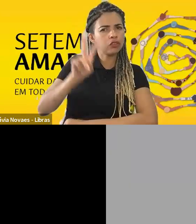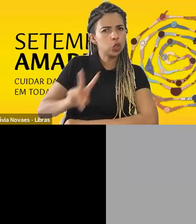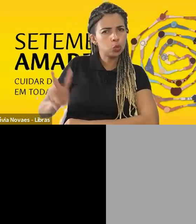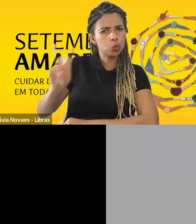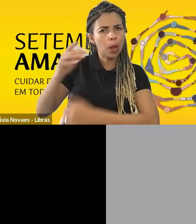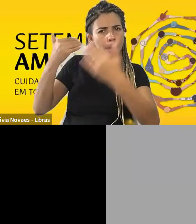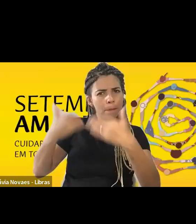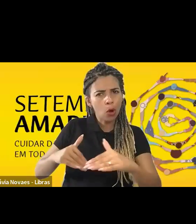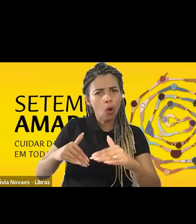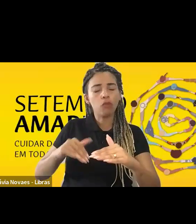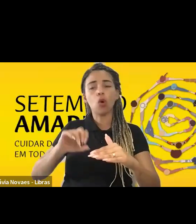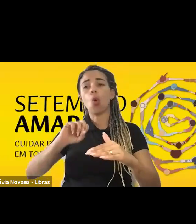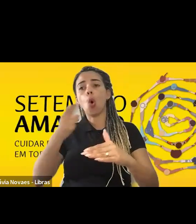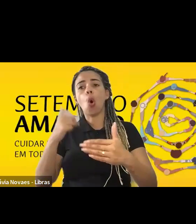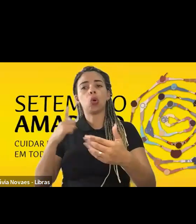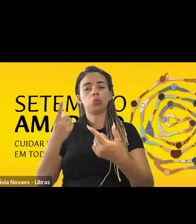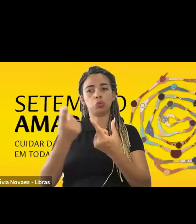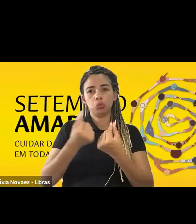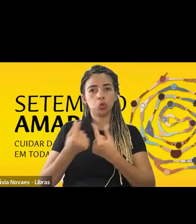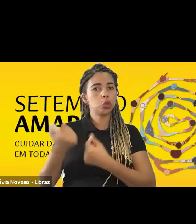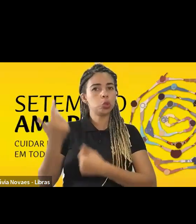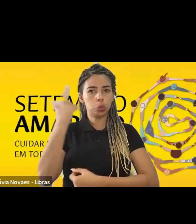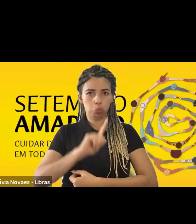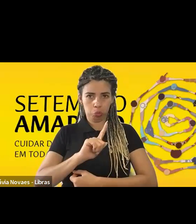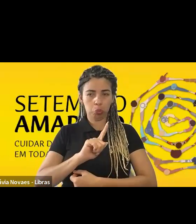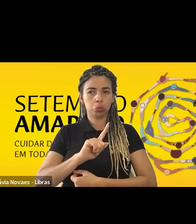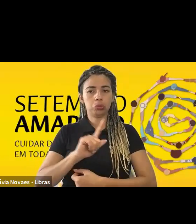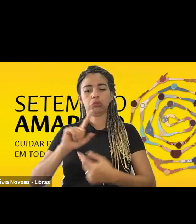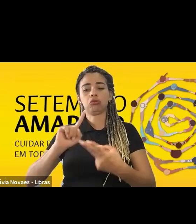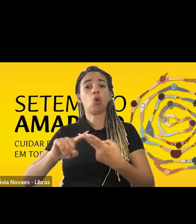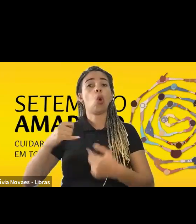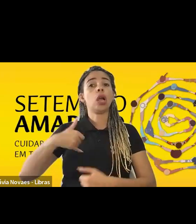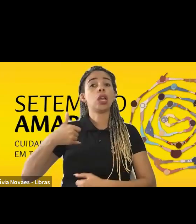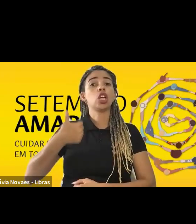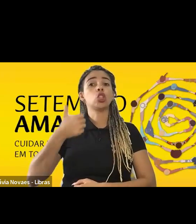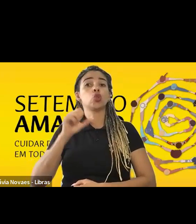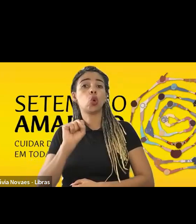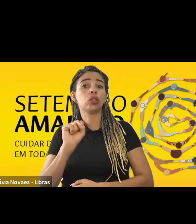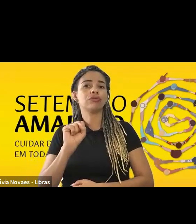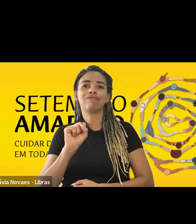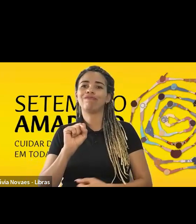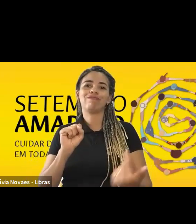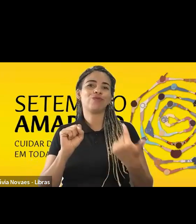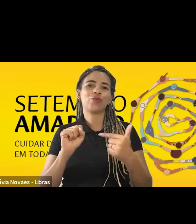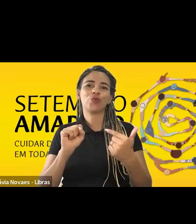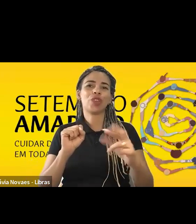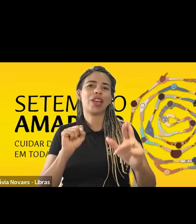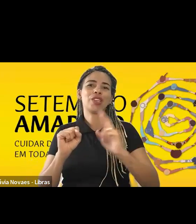tem autonomia financeira, quando ele faz 18 anos. Não tem essa resposta,